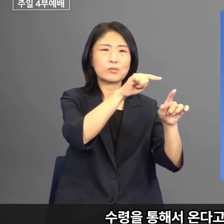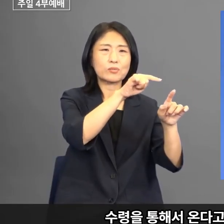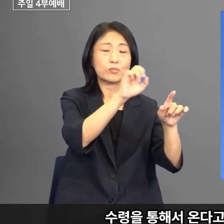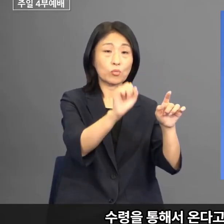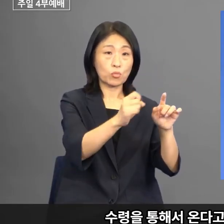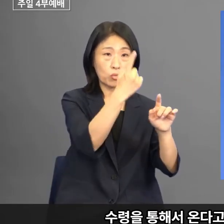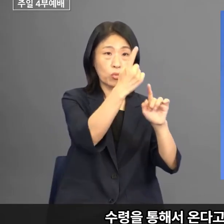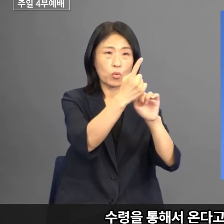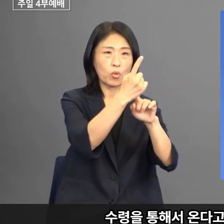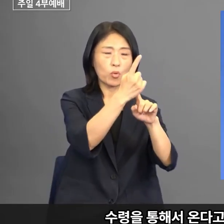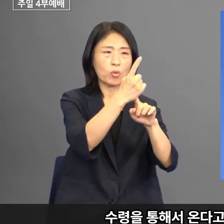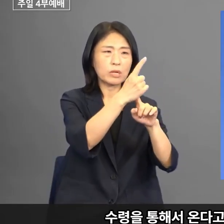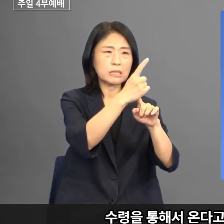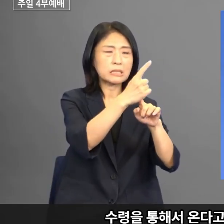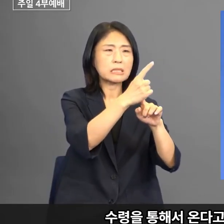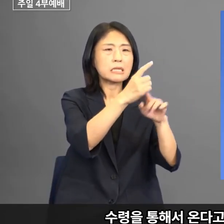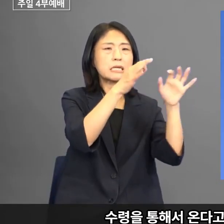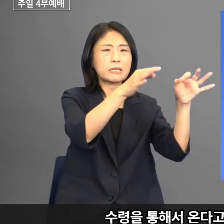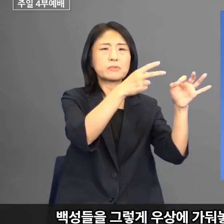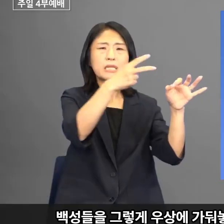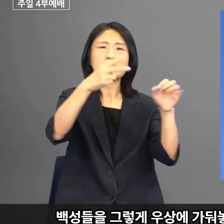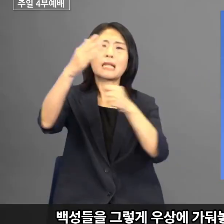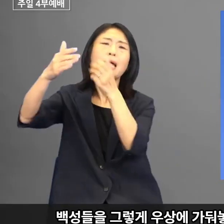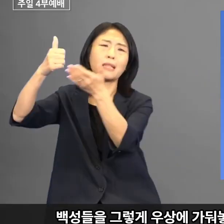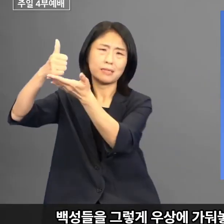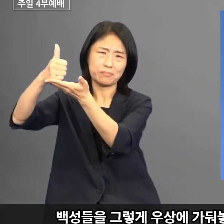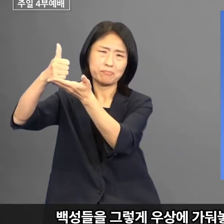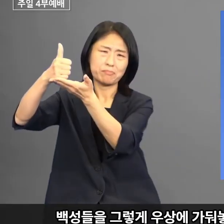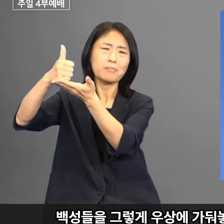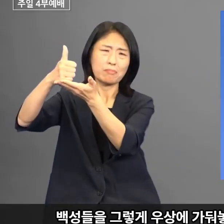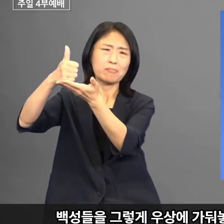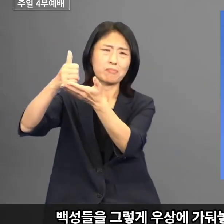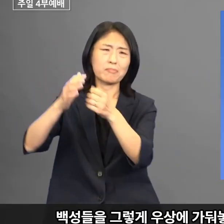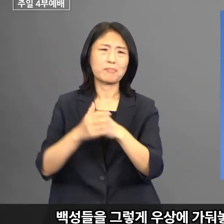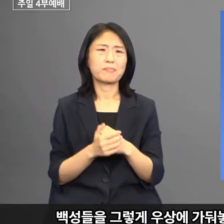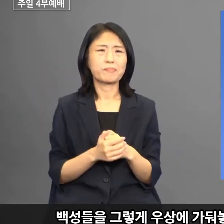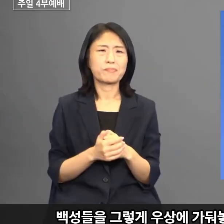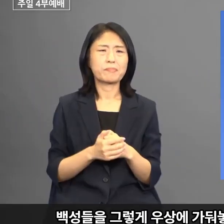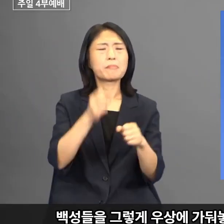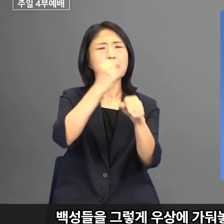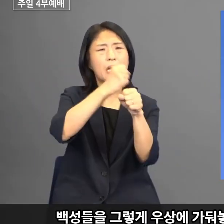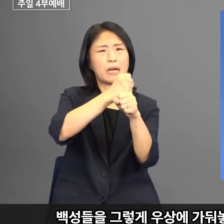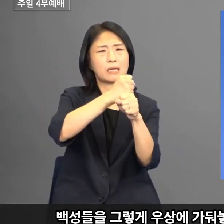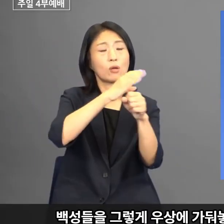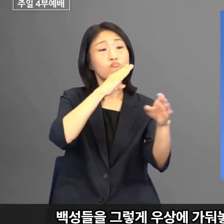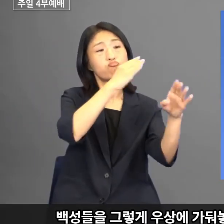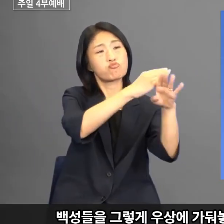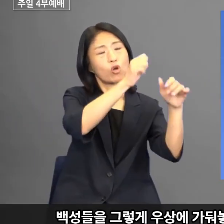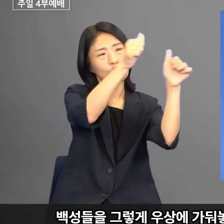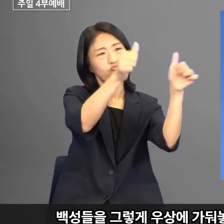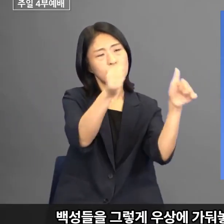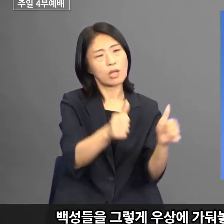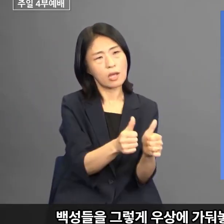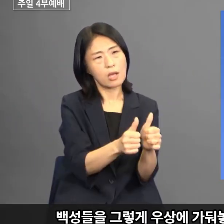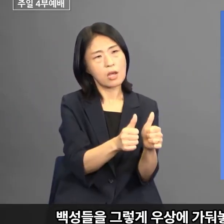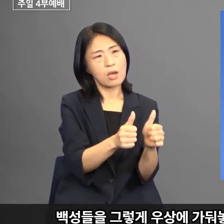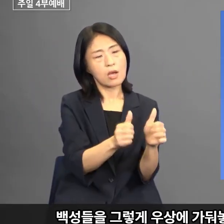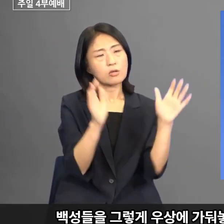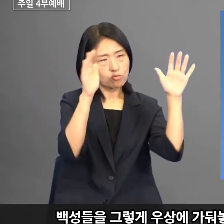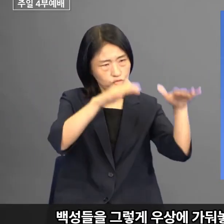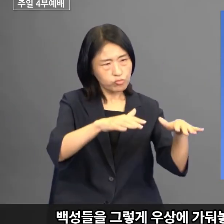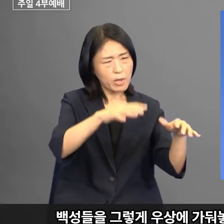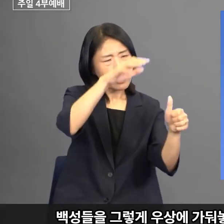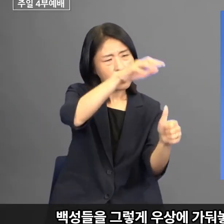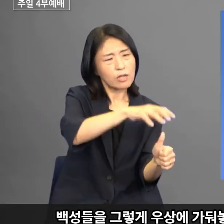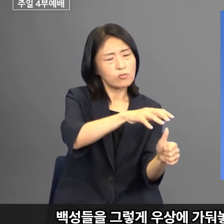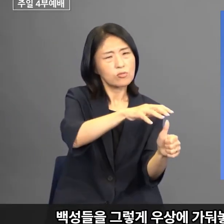수령을 통해서 온다고 가르치고 세뇌를 시키고 백성들을 그렇게 우상에 가둬놓는 나라가